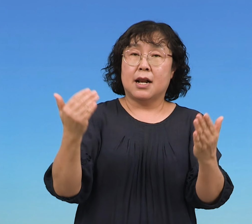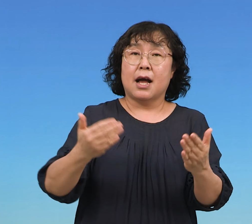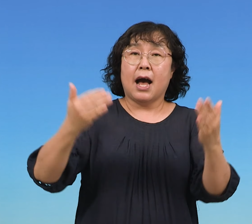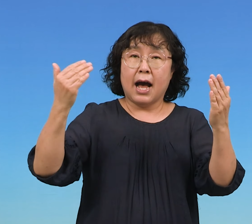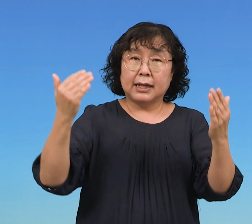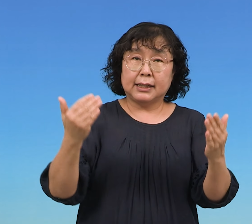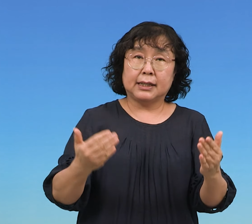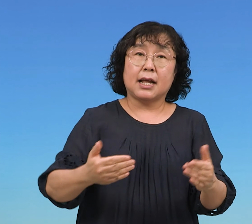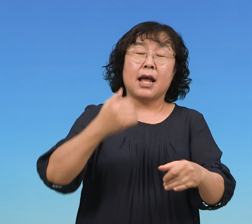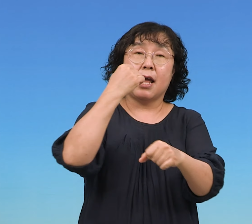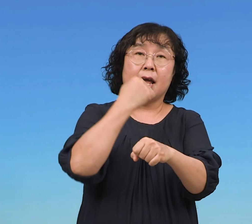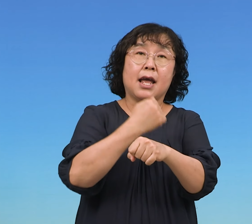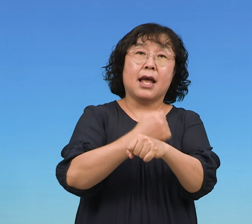주가 일하시네.